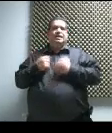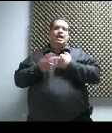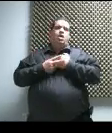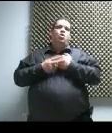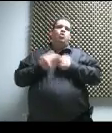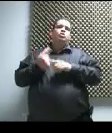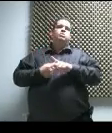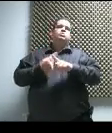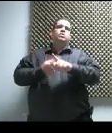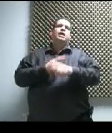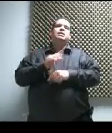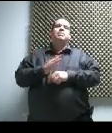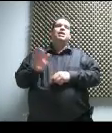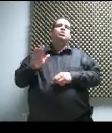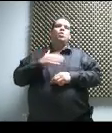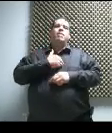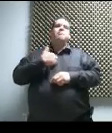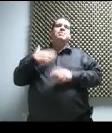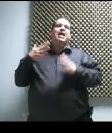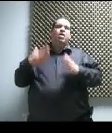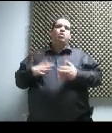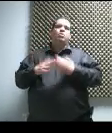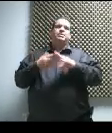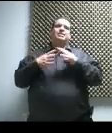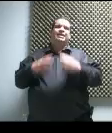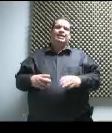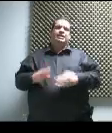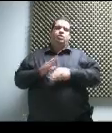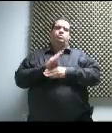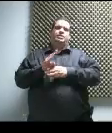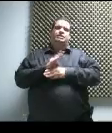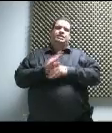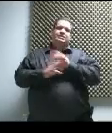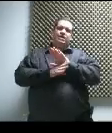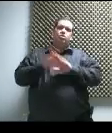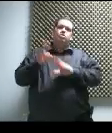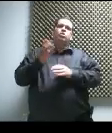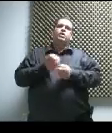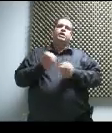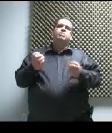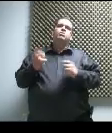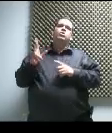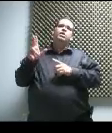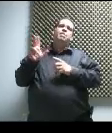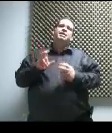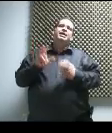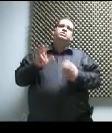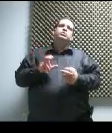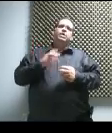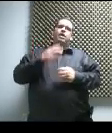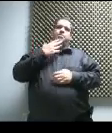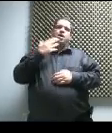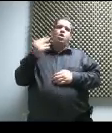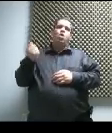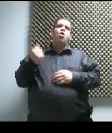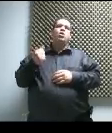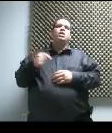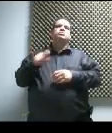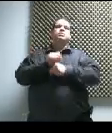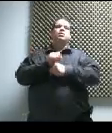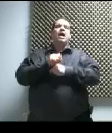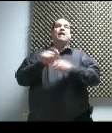tu mensualidad y hasta para tus empleados al ser cliente comercial. Y crece con los equipos y aplicaciones que maximizan tu eficiencia.